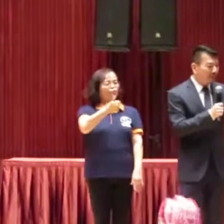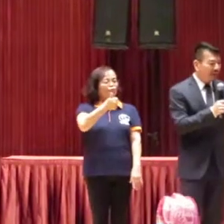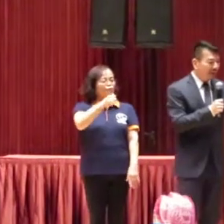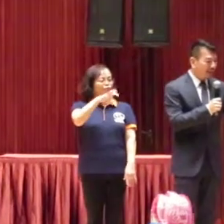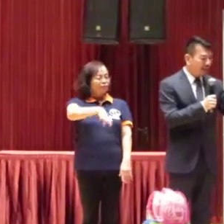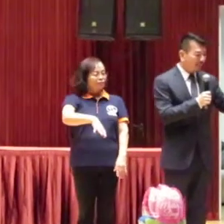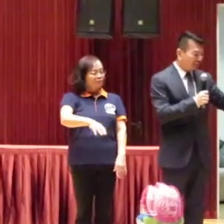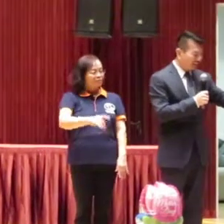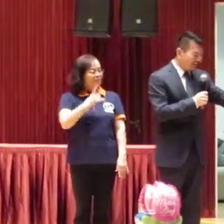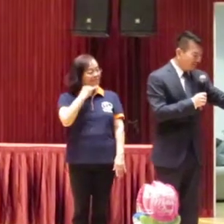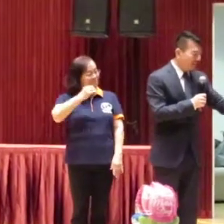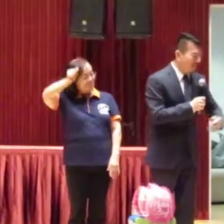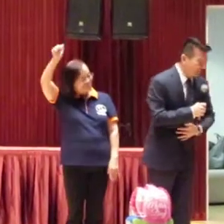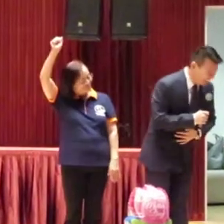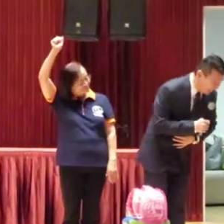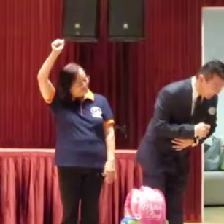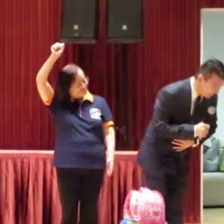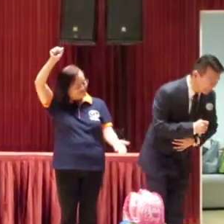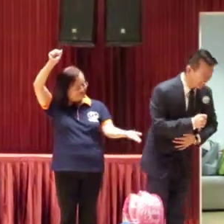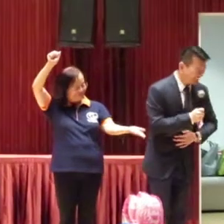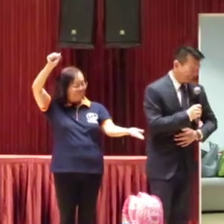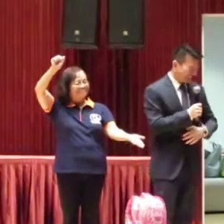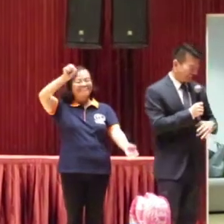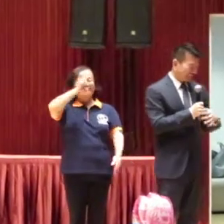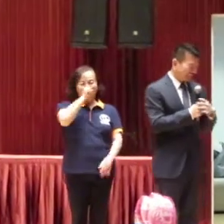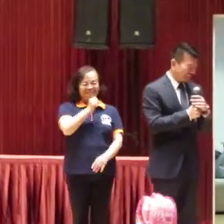妈你到位嘞，妈妈你好，